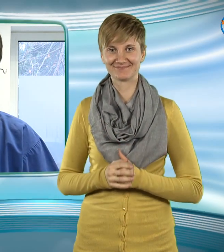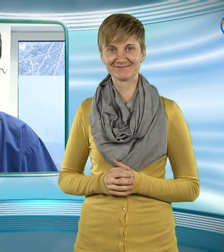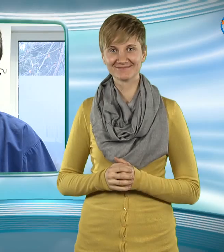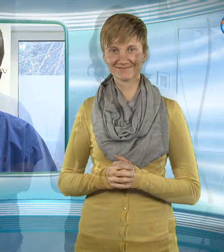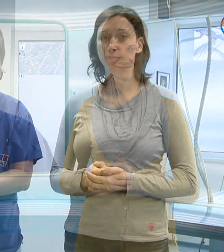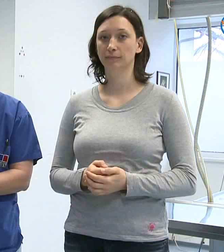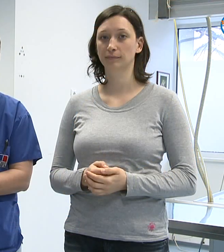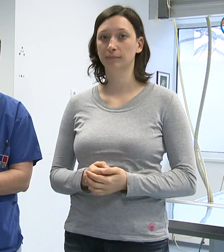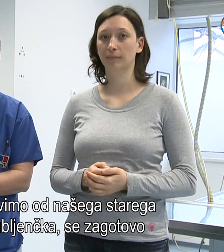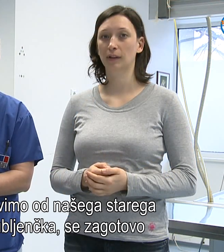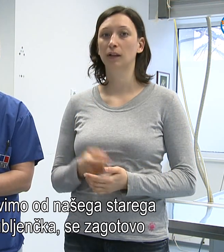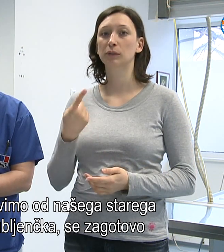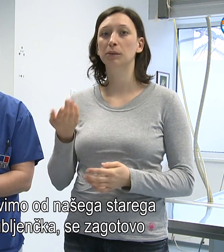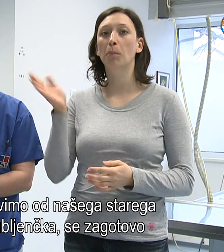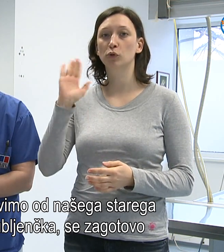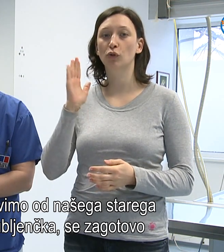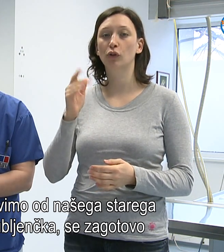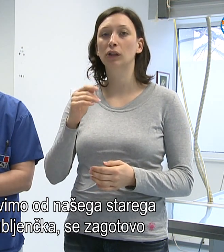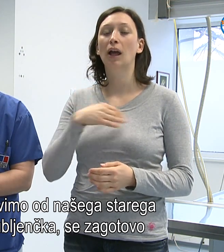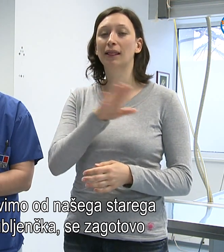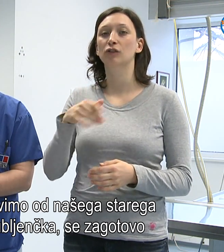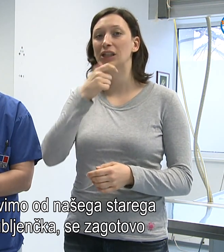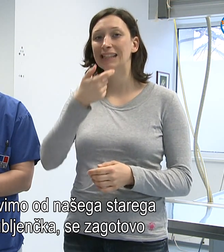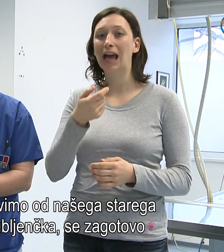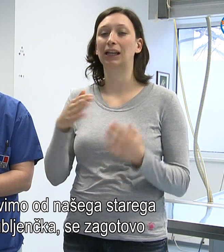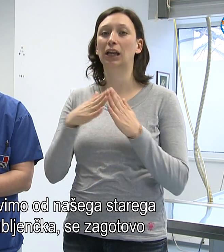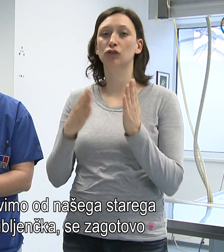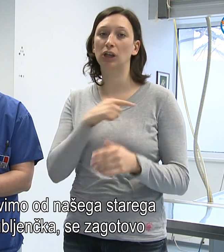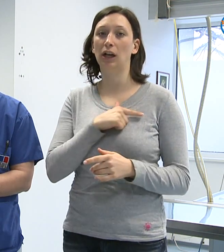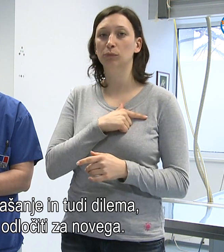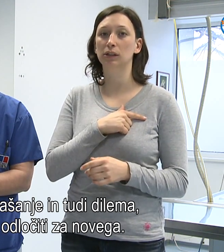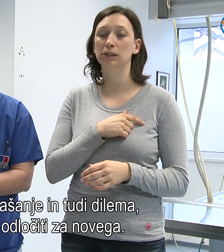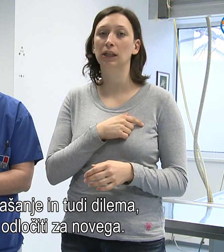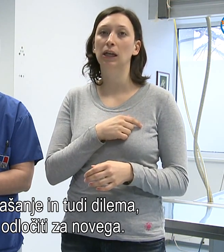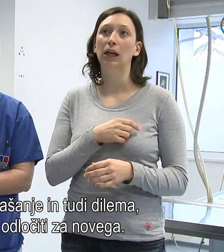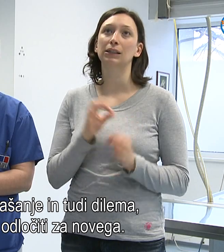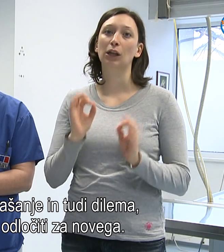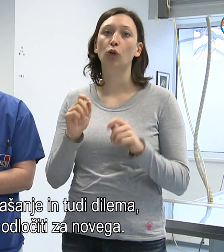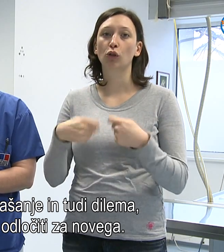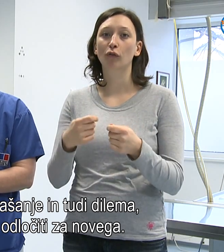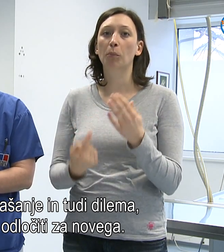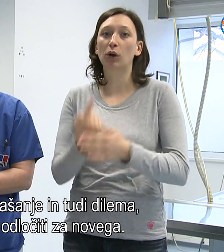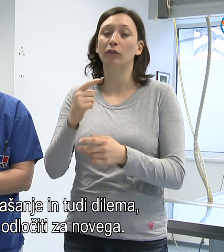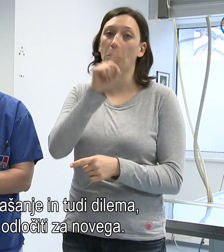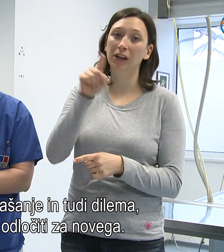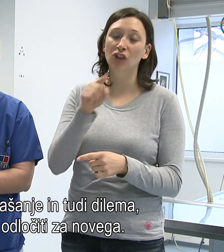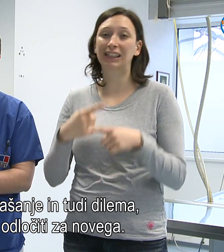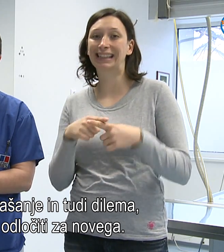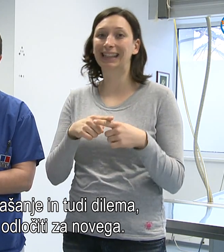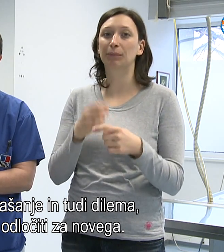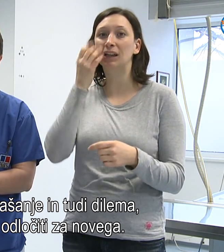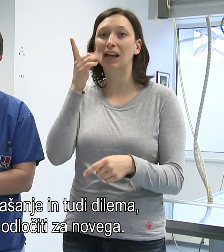nami. Ko smo se poslovili od našega starega hišnega ljubljenca, se zagotovo pojavi vprašanje in tudi dilema, kdaj